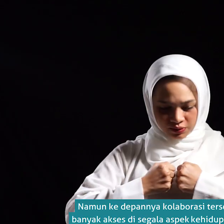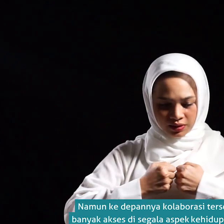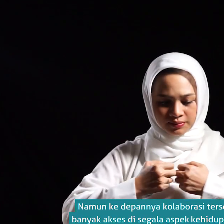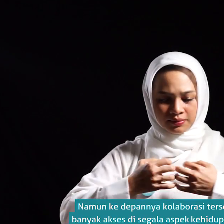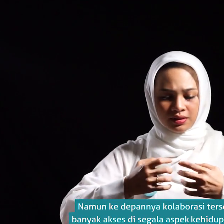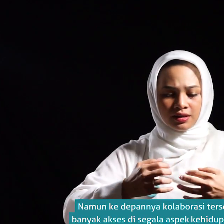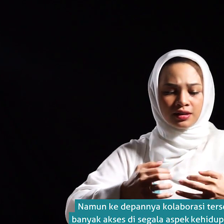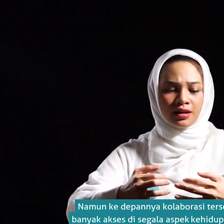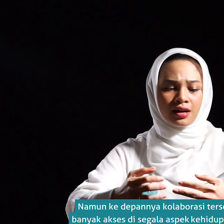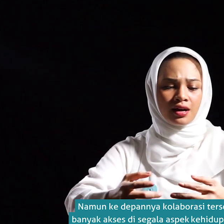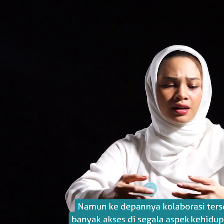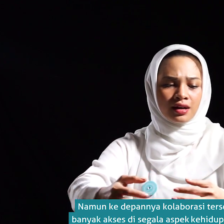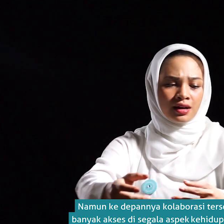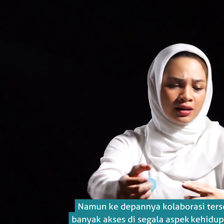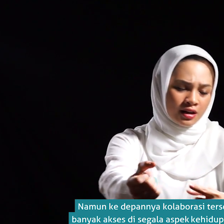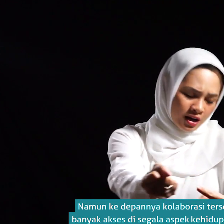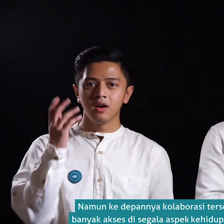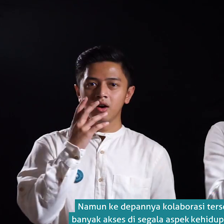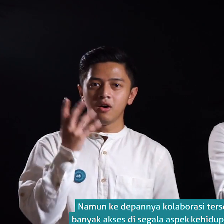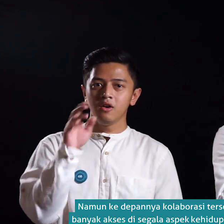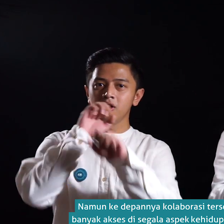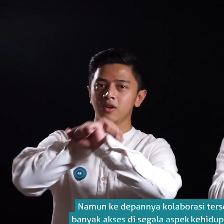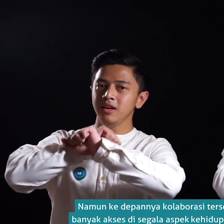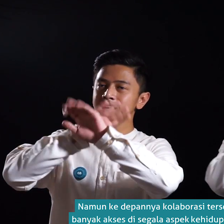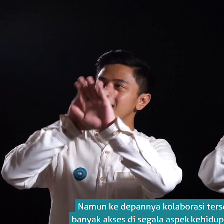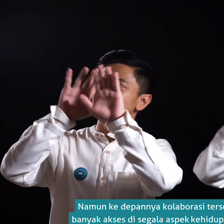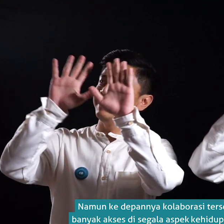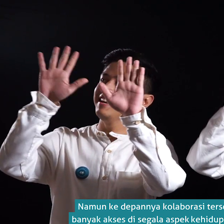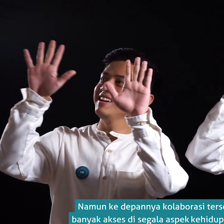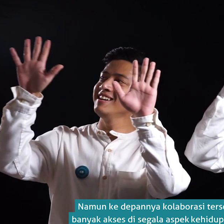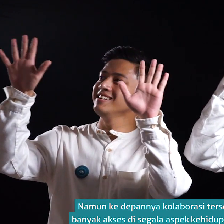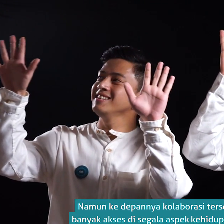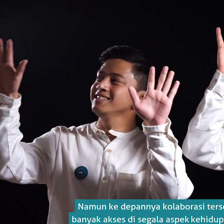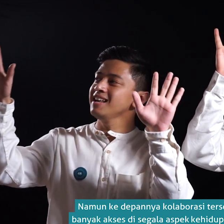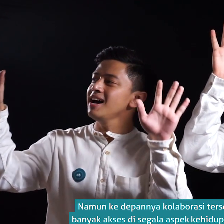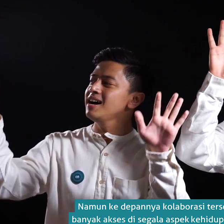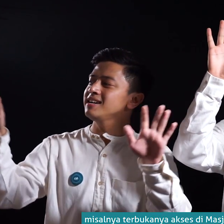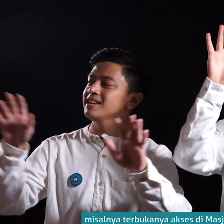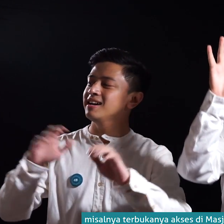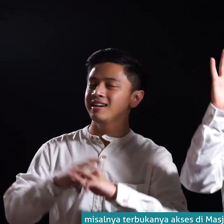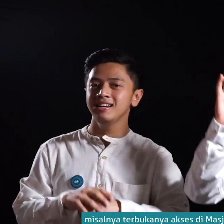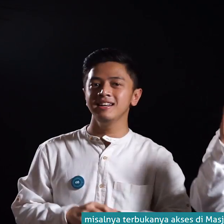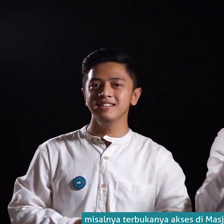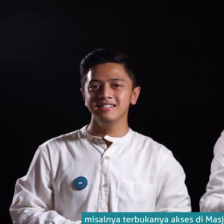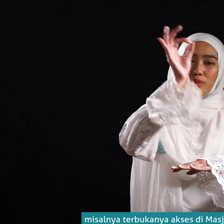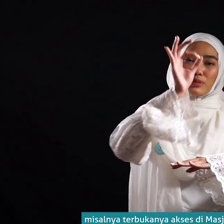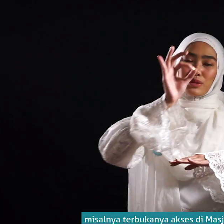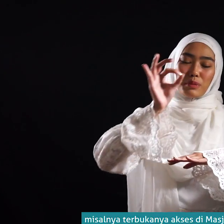Namun kedepannya kolaborasi tersebut membuka banyak akses di segala aspek kehidupan yang lebih inklusif. Misalnya terbukanya akses